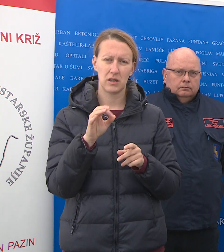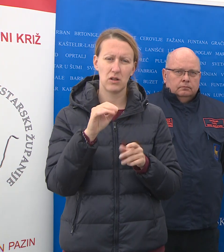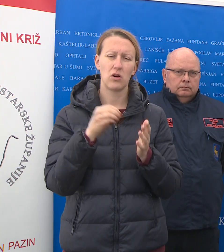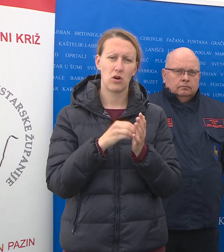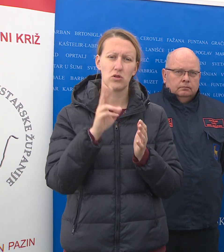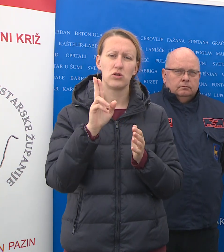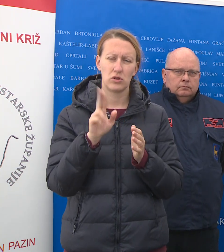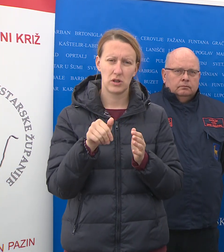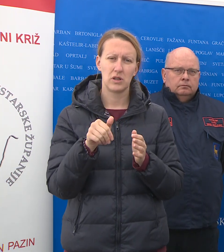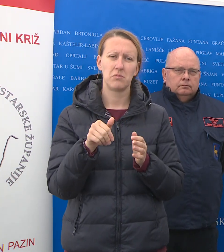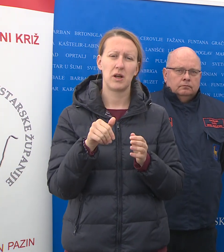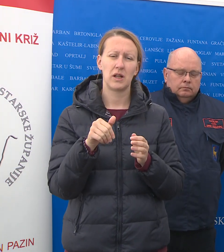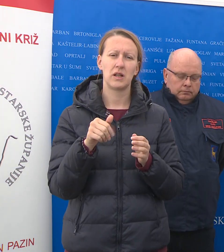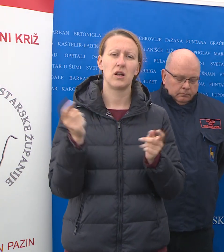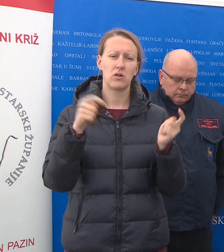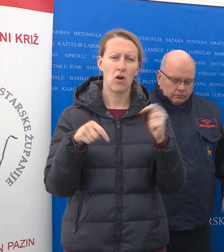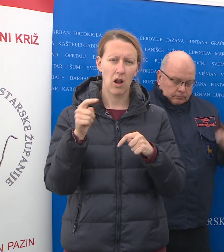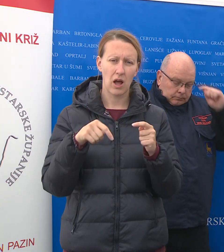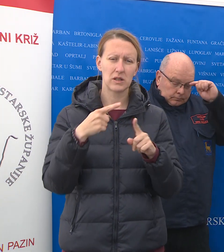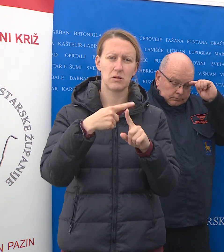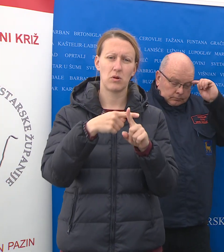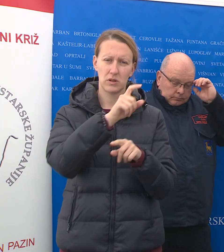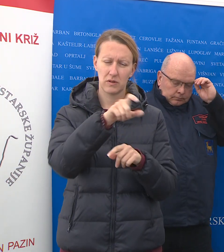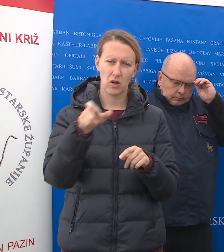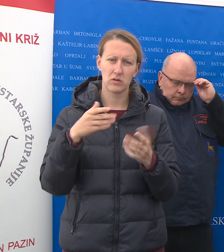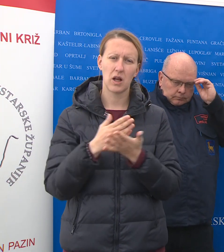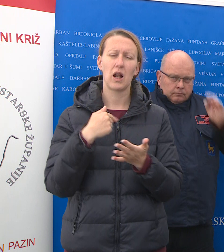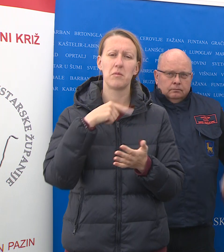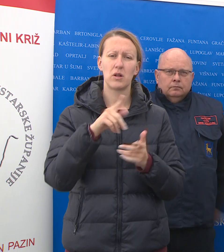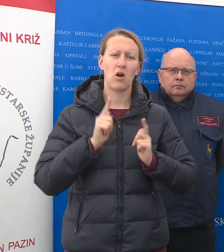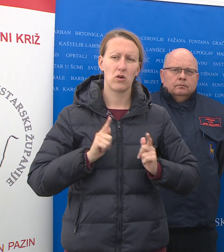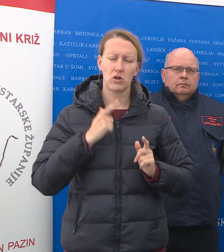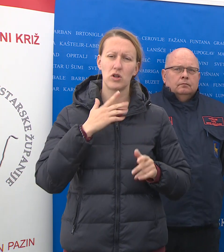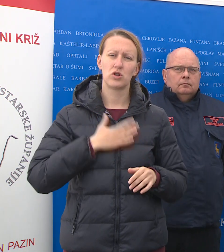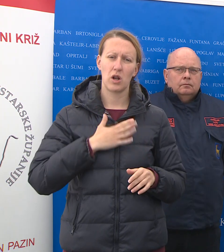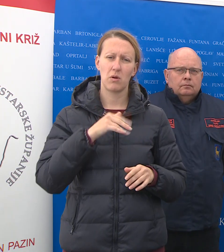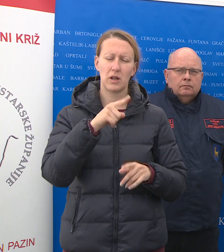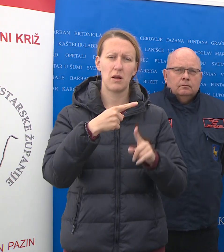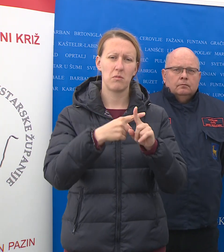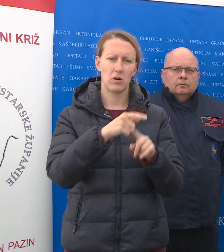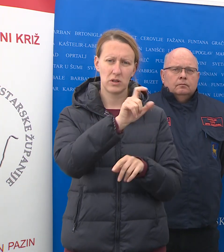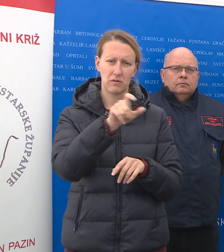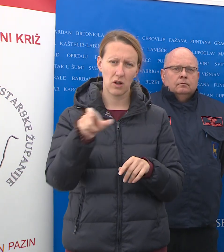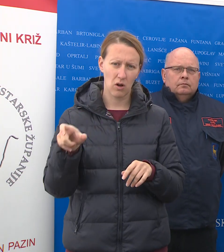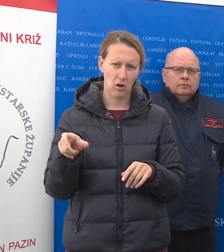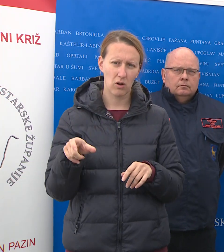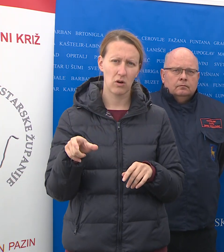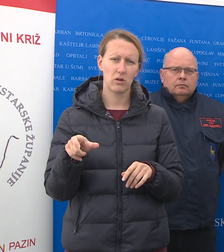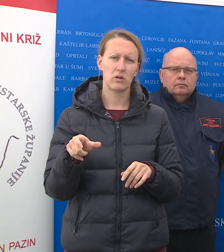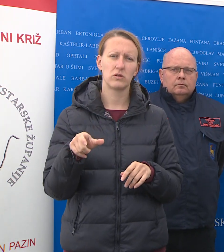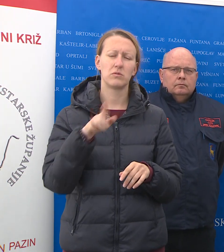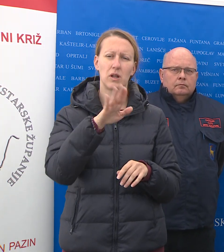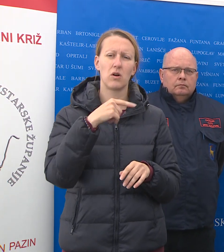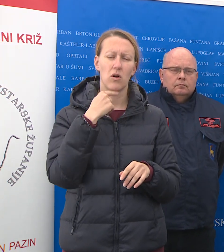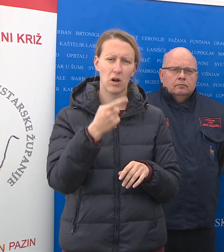ćemo još uvijek imati, dolazit će nam pozitivne osobe, ali mi to i očekujemo i želimo da te pozitivne osobe, da